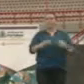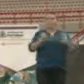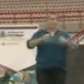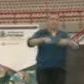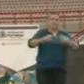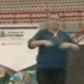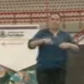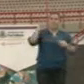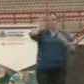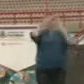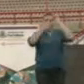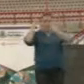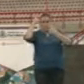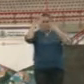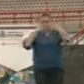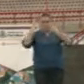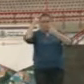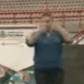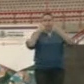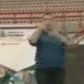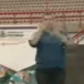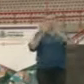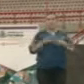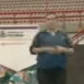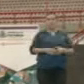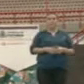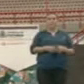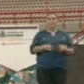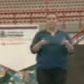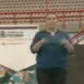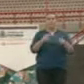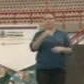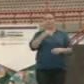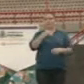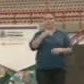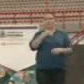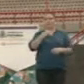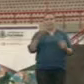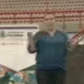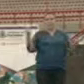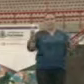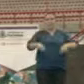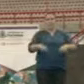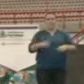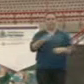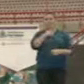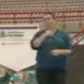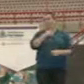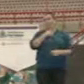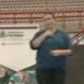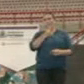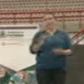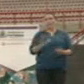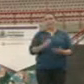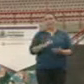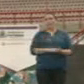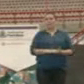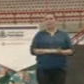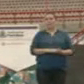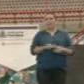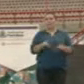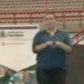mais preocupado com as questões morais. Não pode jogo de aposta. Não é mais bem-vindo certos comportamentos de jogo de